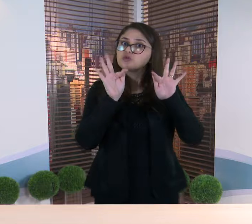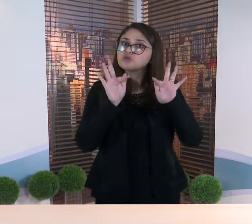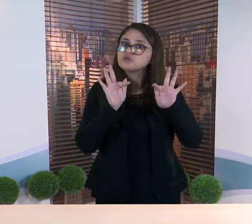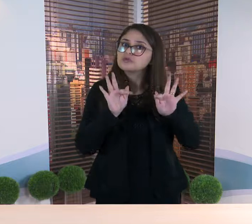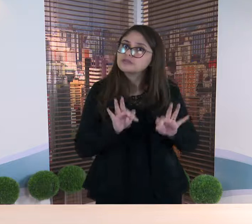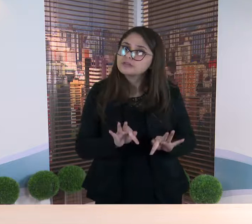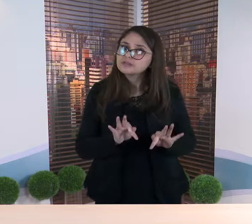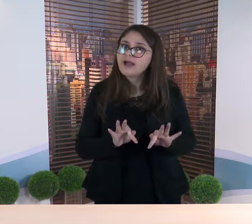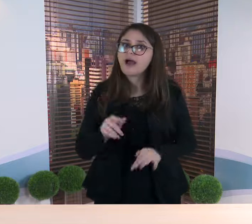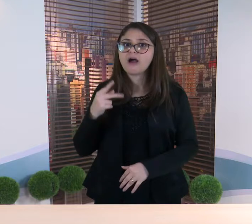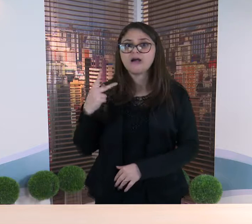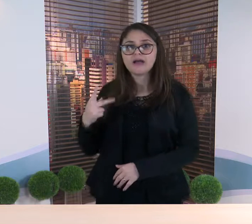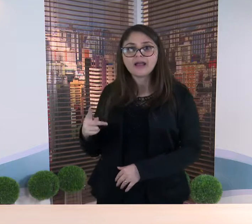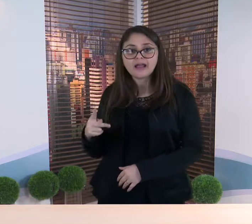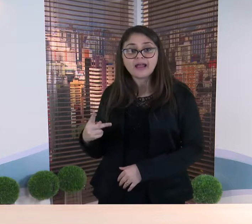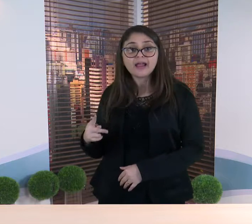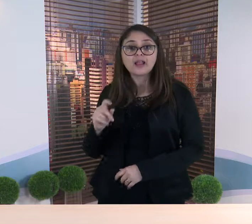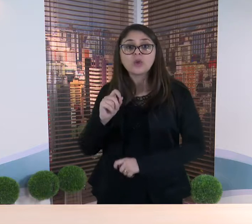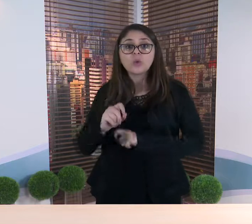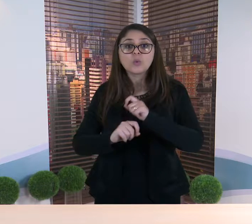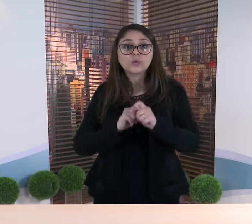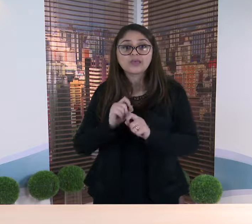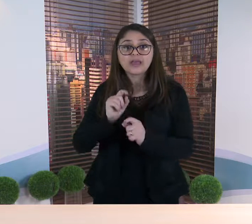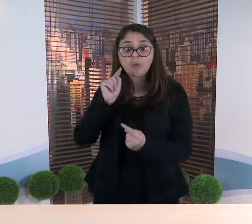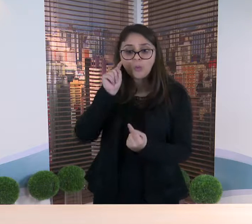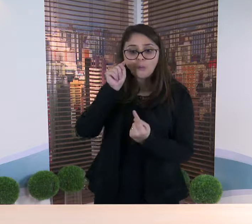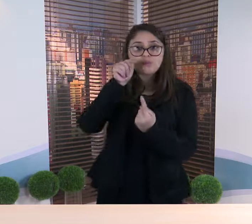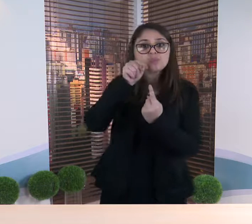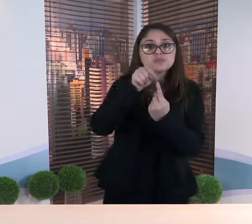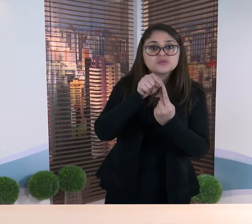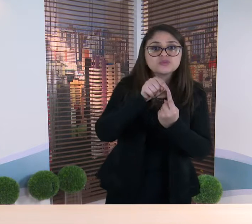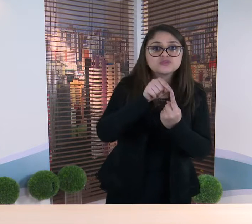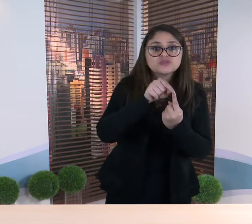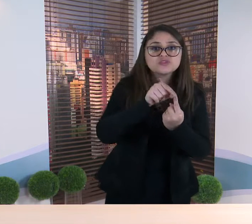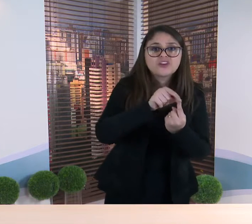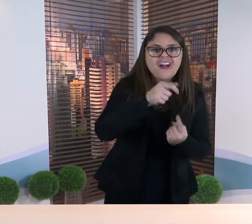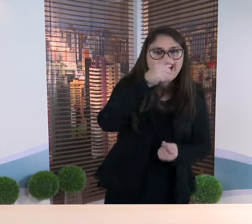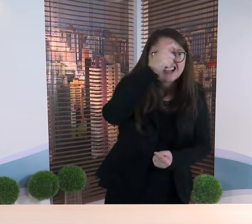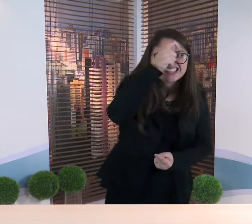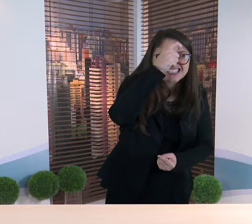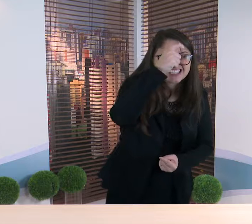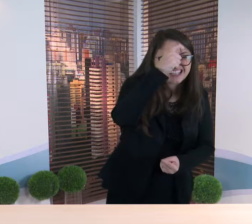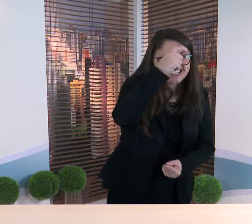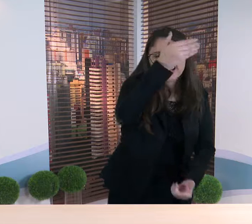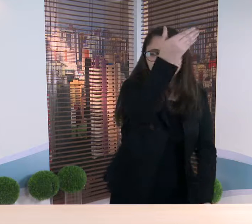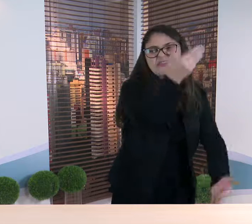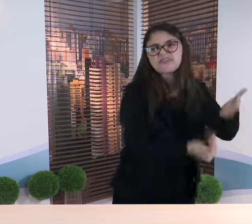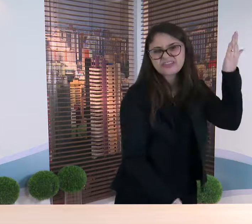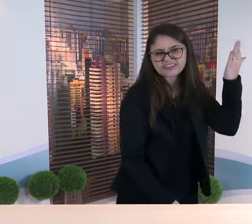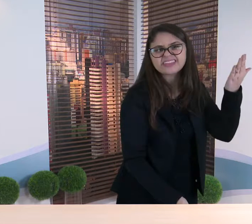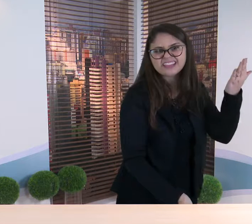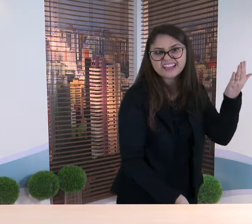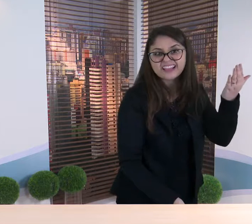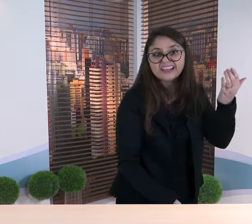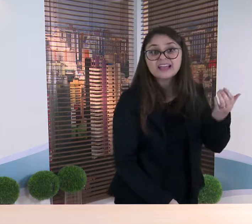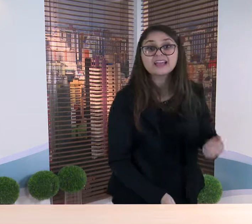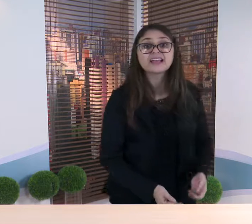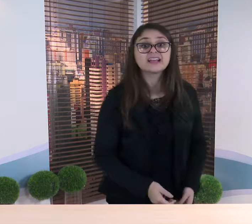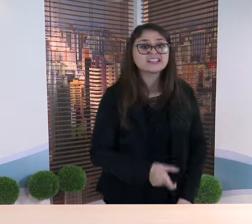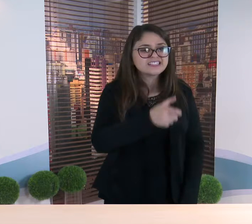do drama de Jó, ficamos sabendo que o objetivo de Satanás foi frustrado. Satanás